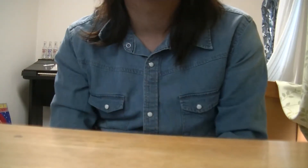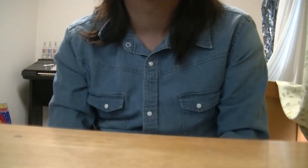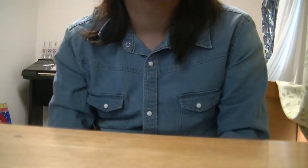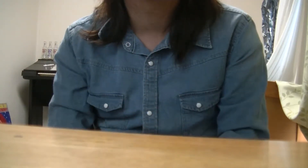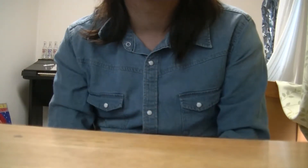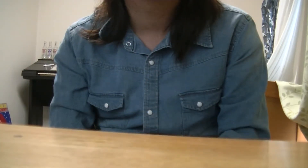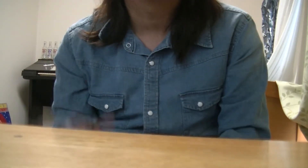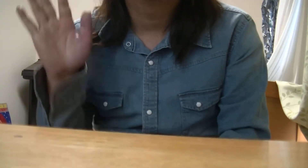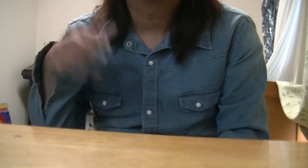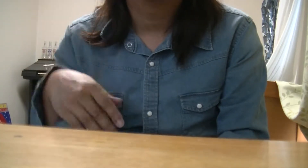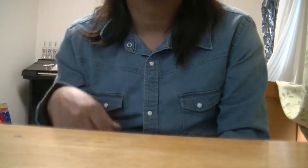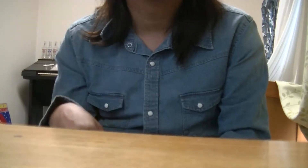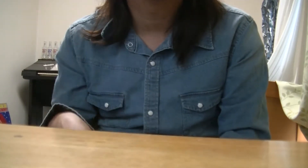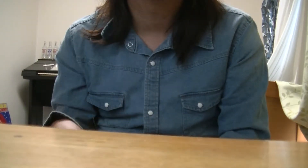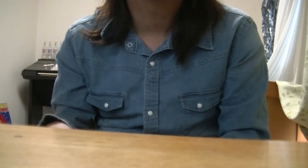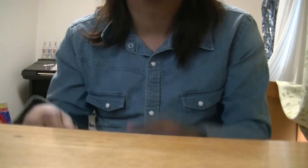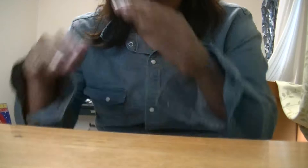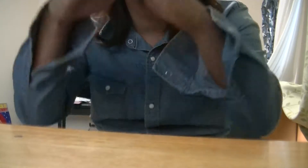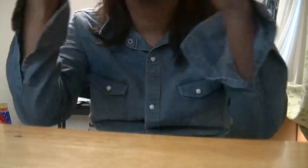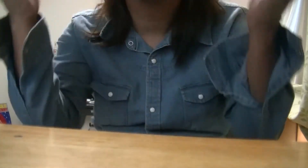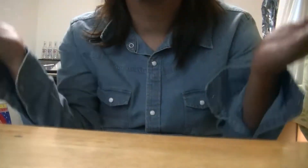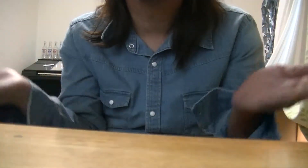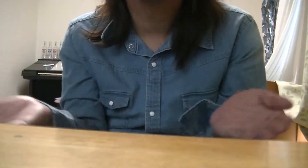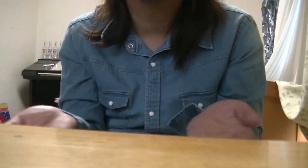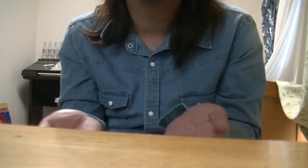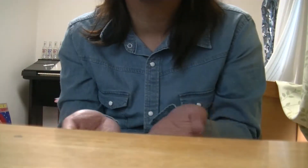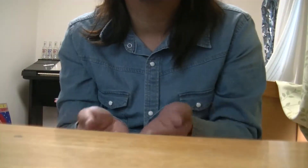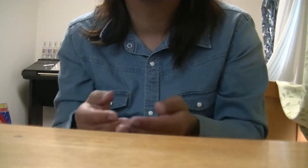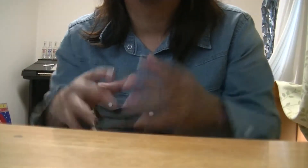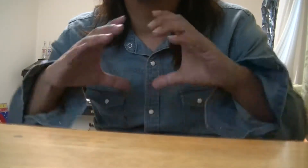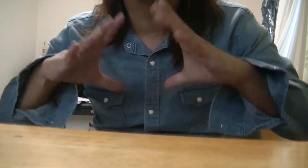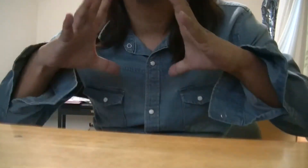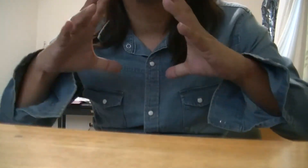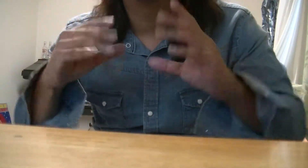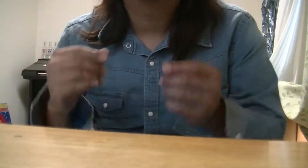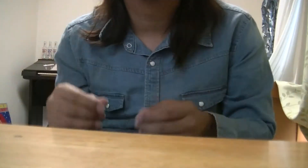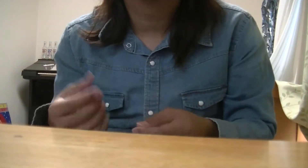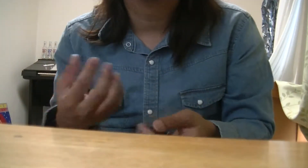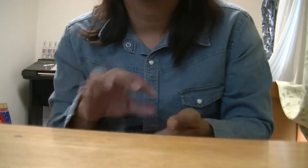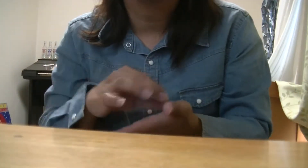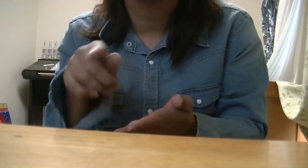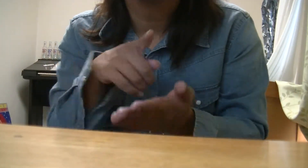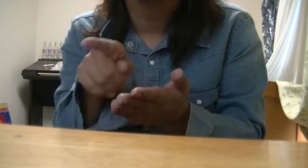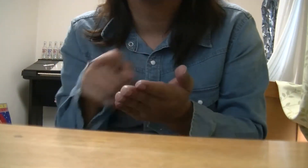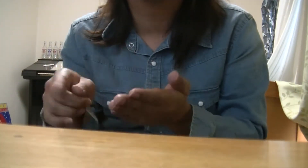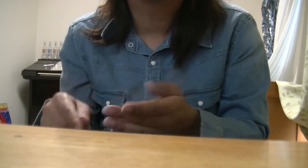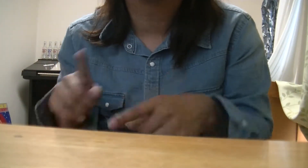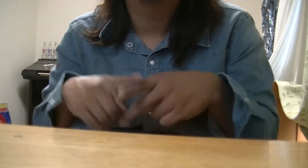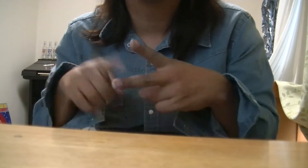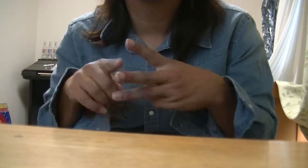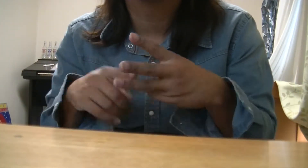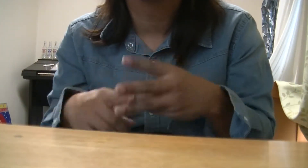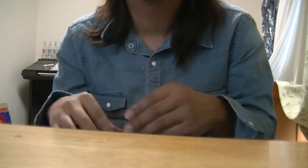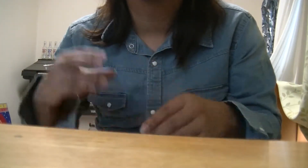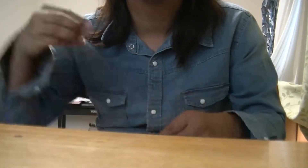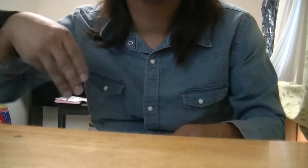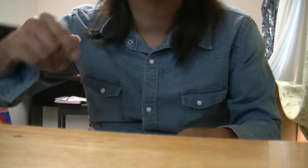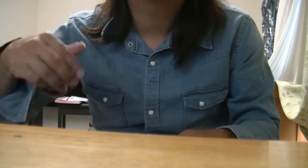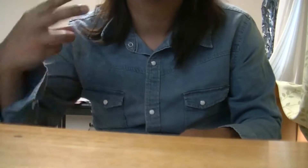う、ビッグマックだってそうだし、マックフライポテトもマクドナルドしか提供できない素晴らしい商品